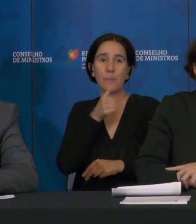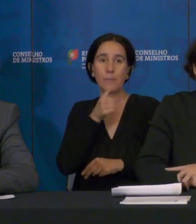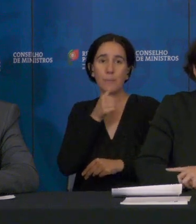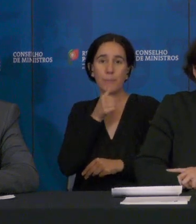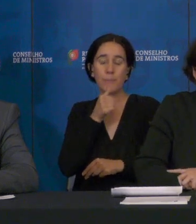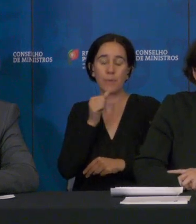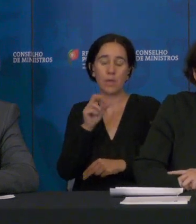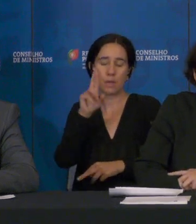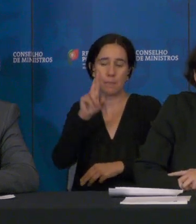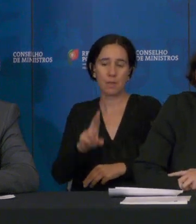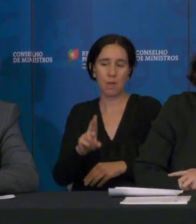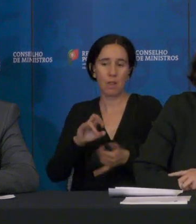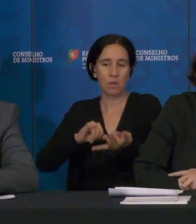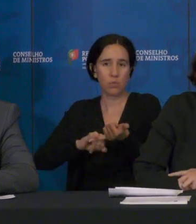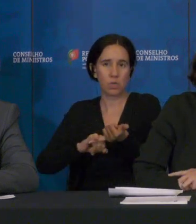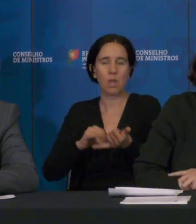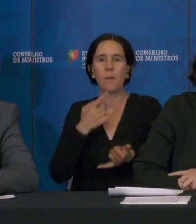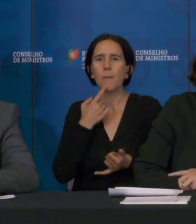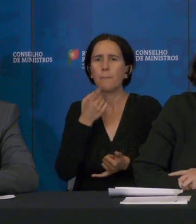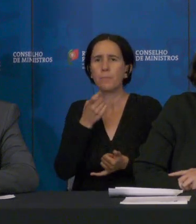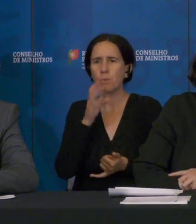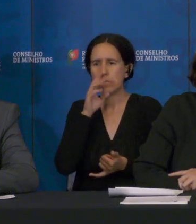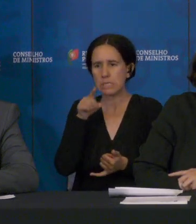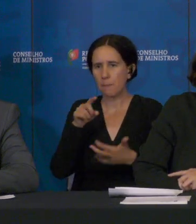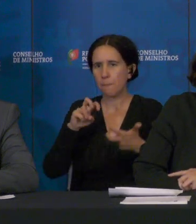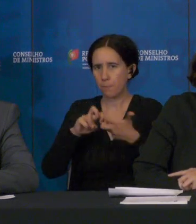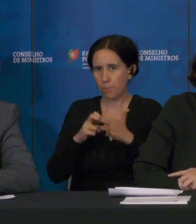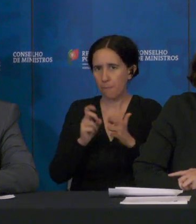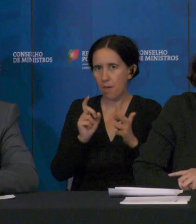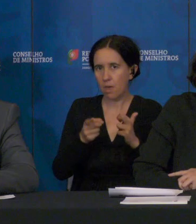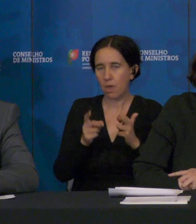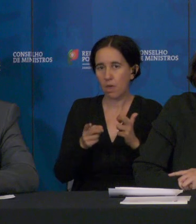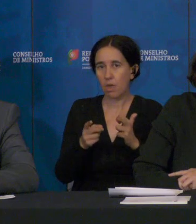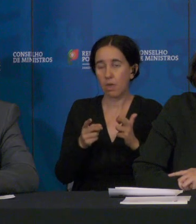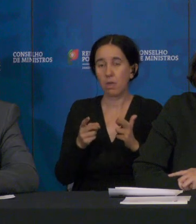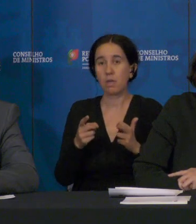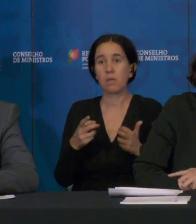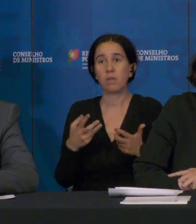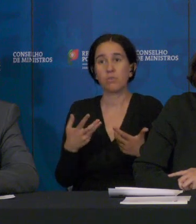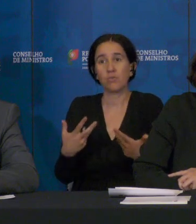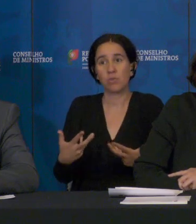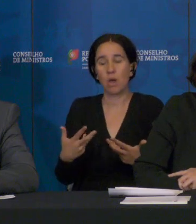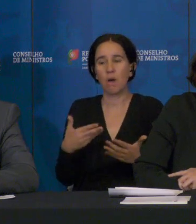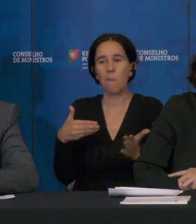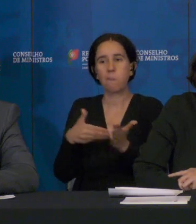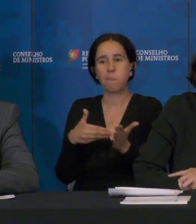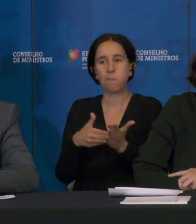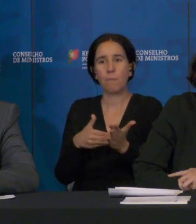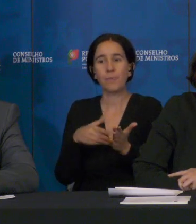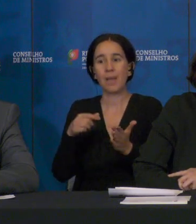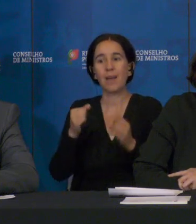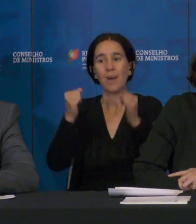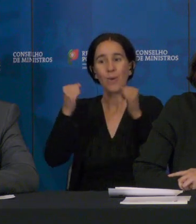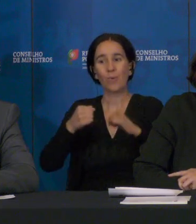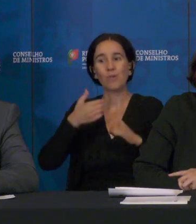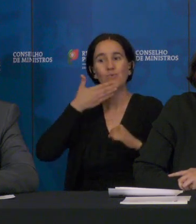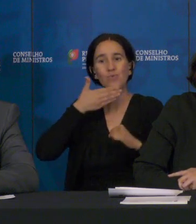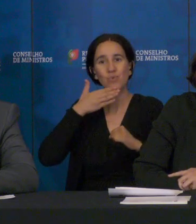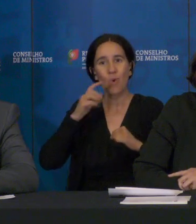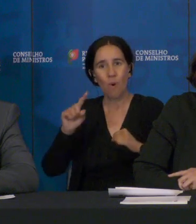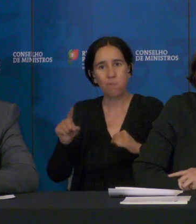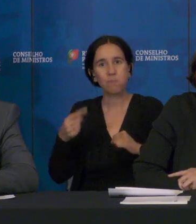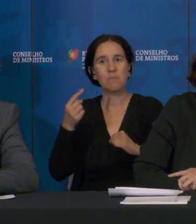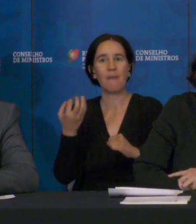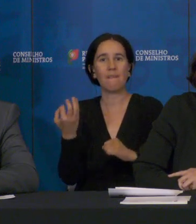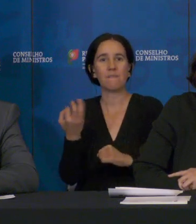em capital social. Pergunto-lhe se é este o problema que está a impedir que esse acordo de princípio se